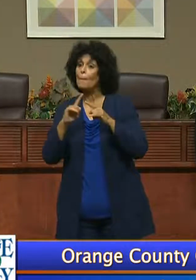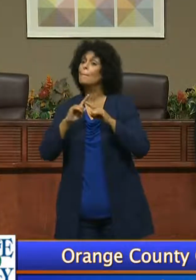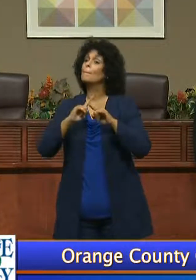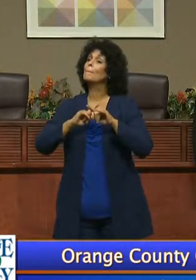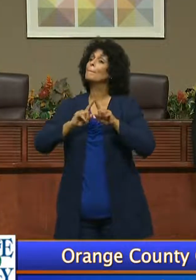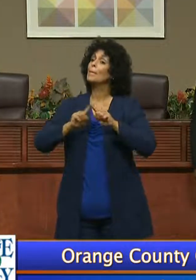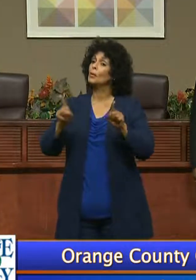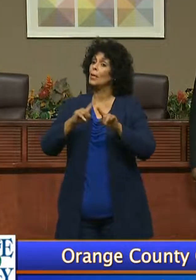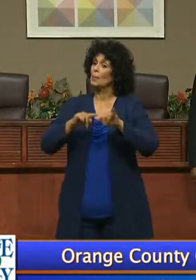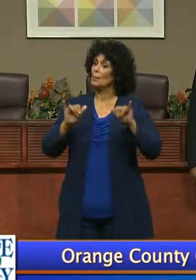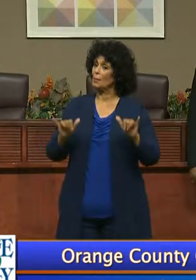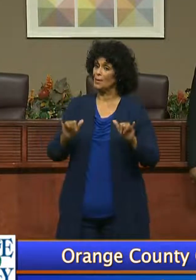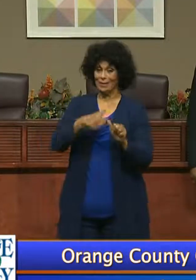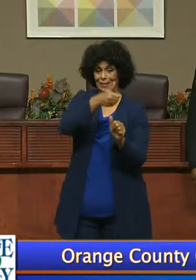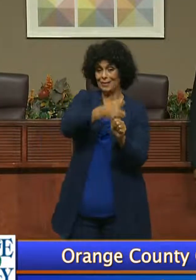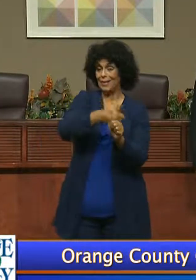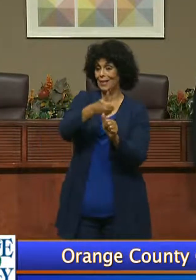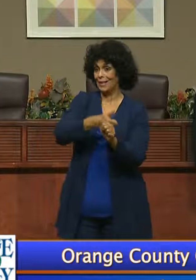residentes con una importante